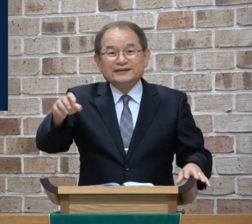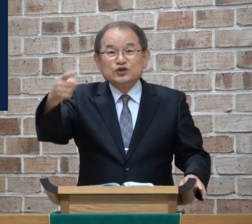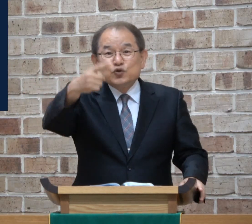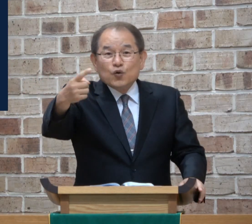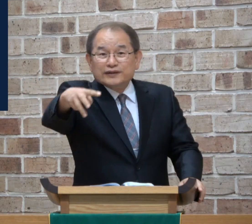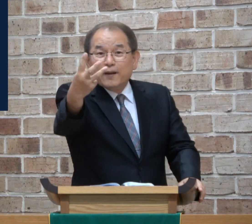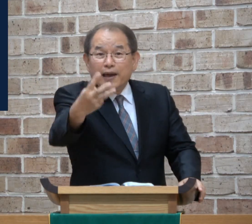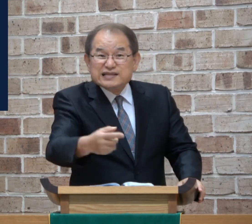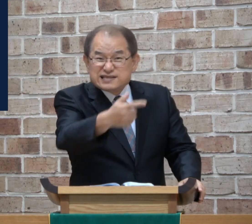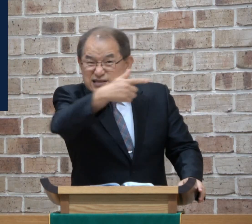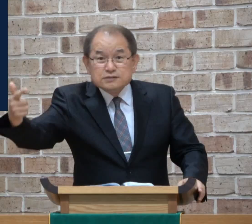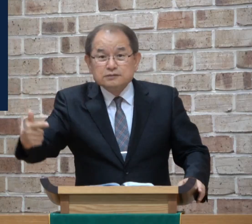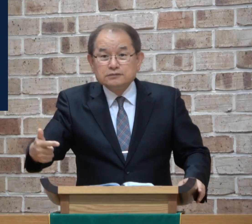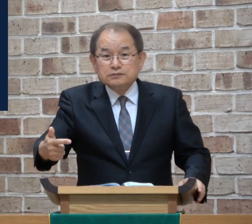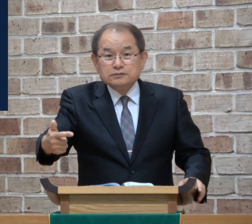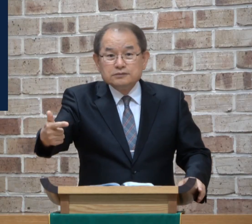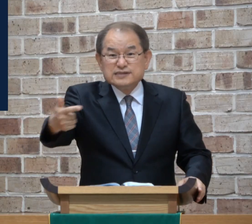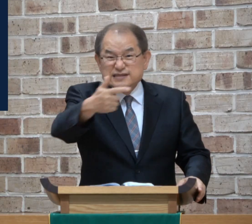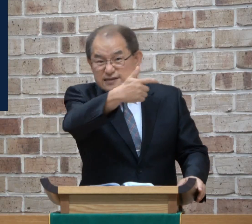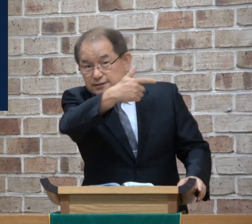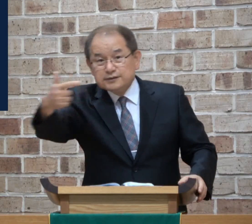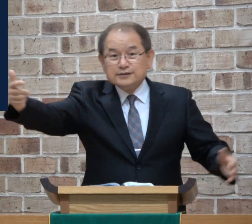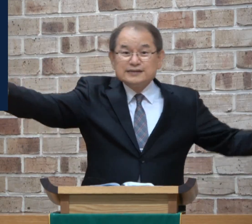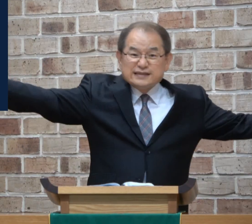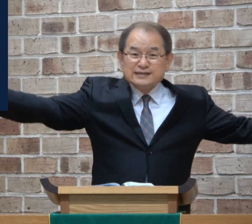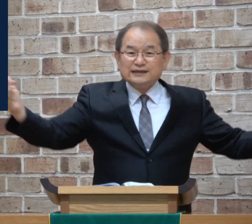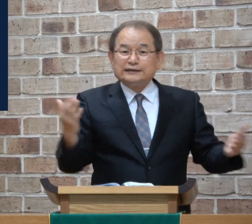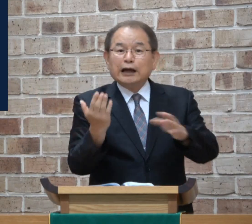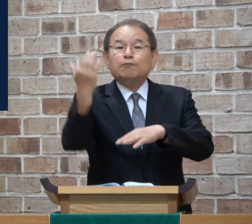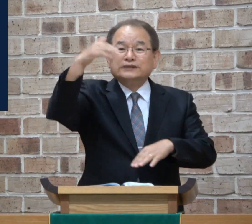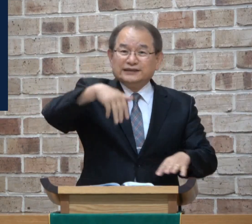장동 앞바다에 대형 참다랑어가 1,300마리,